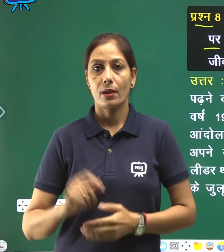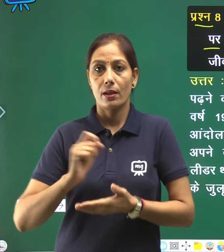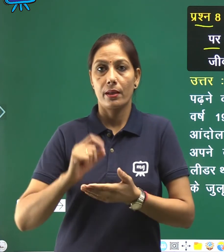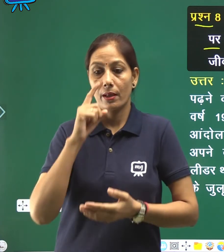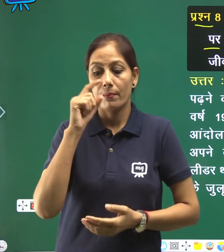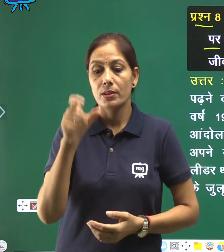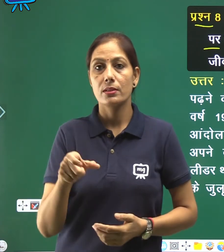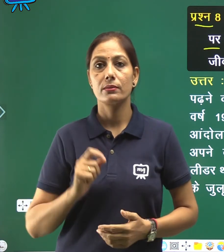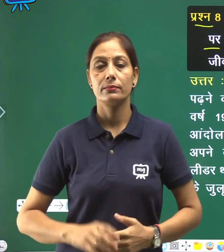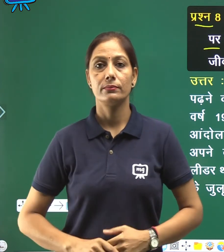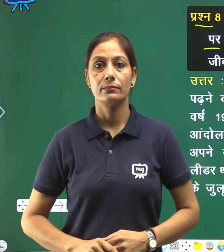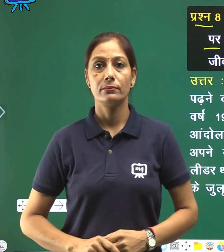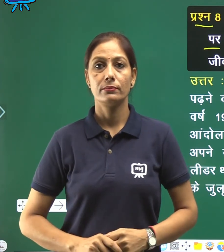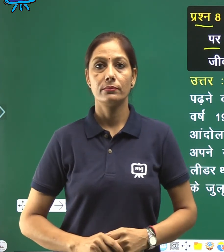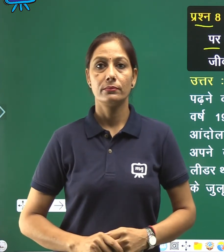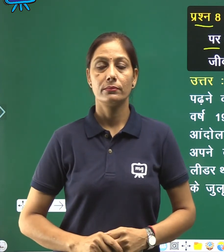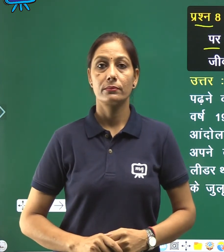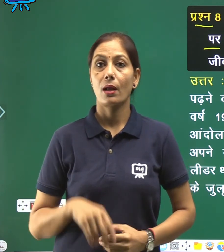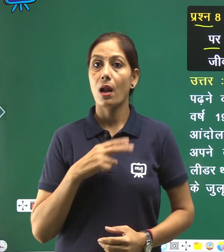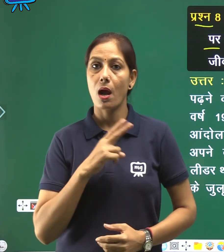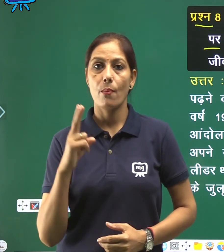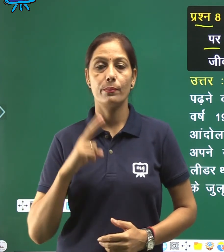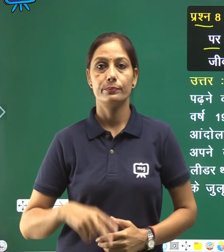लेखिका मन्नू भंडारी का